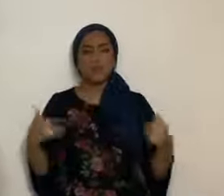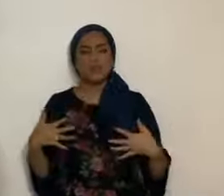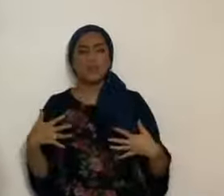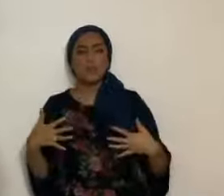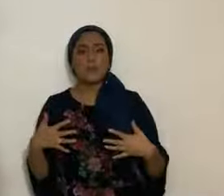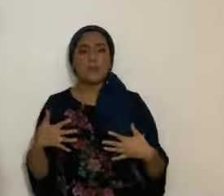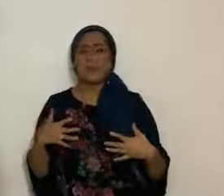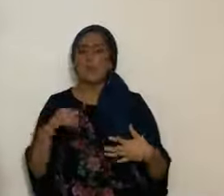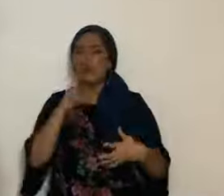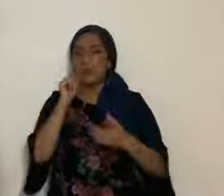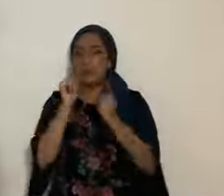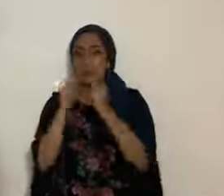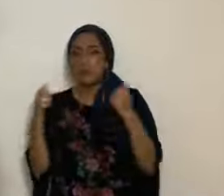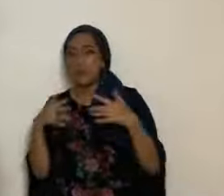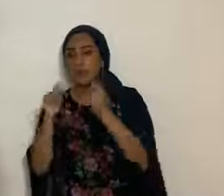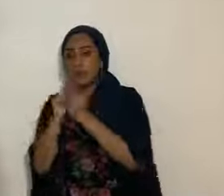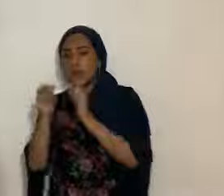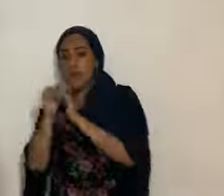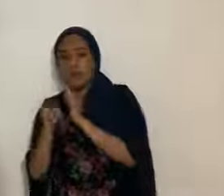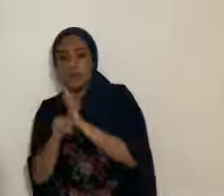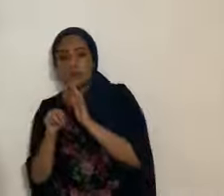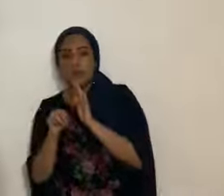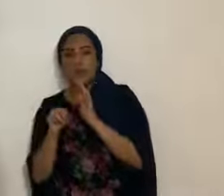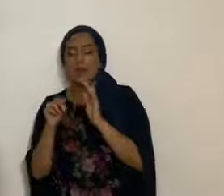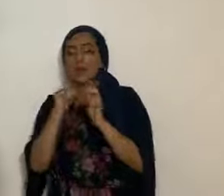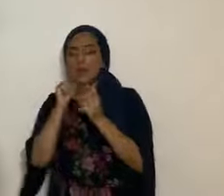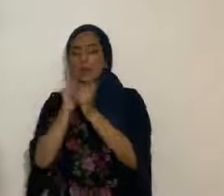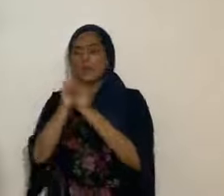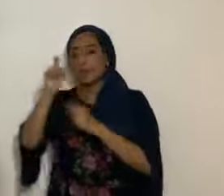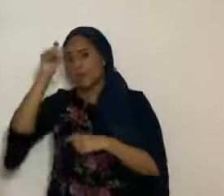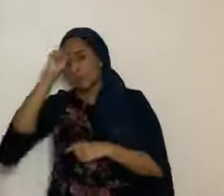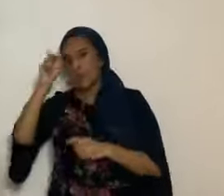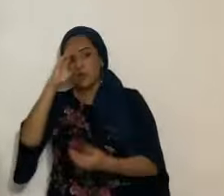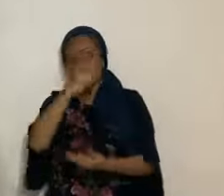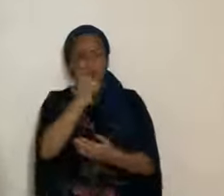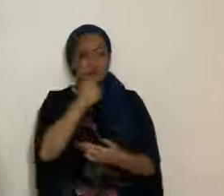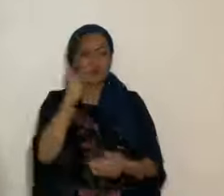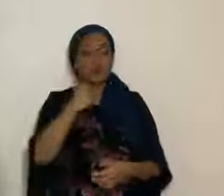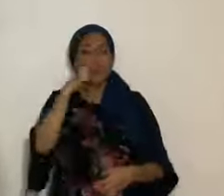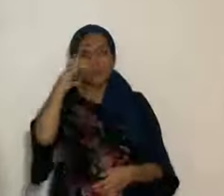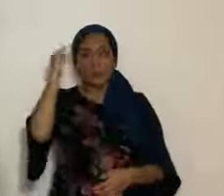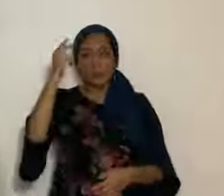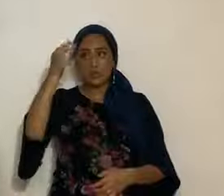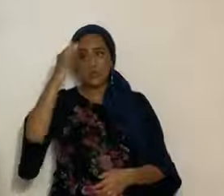de enfrentarse a Faraón, ni de enfrentarse a los hijos de Israel, porque el Eterno era quien lo acompañaba.